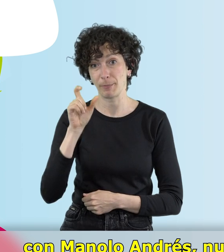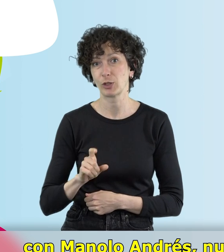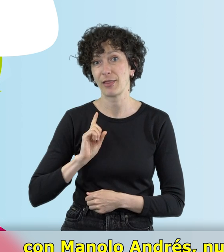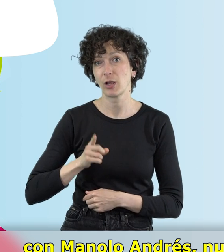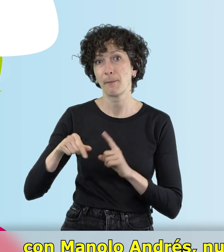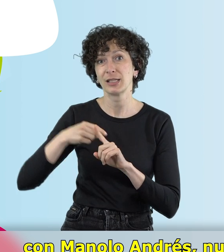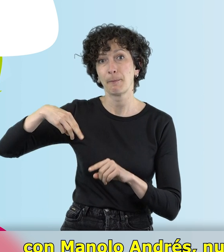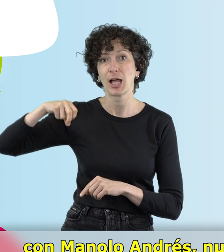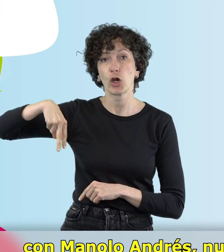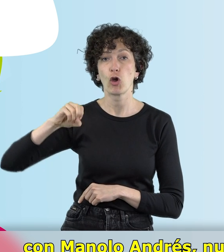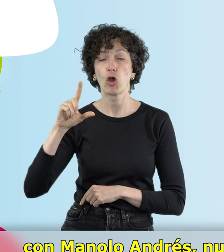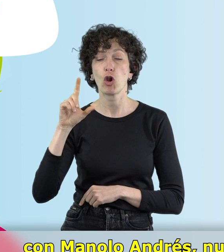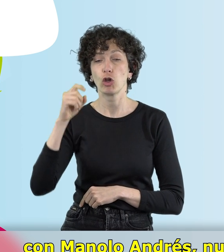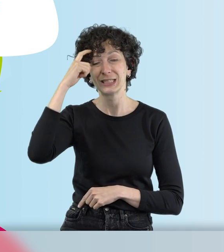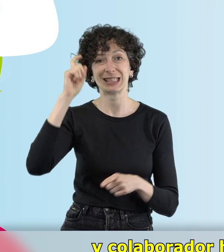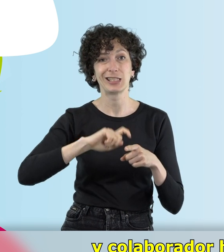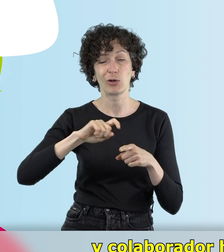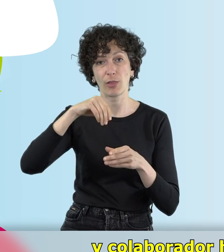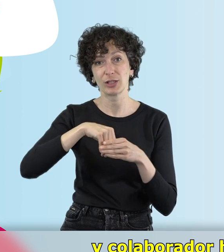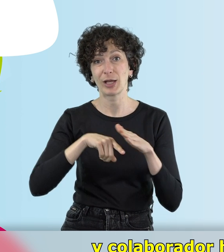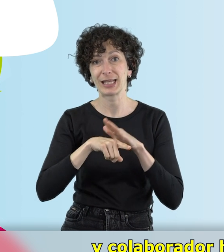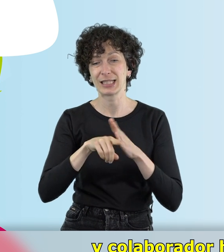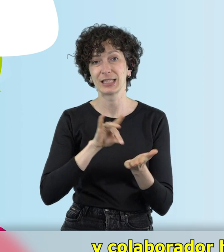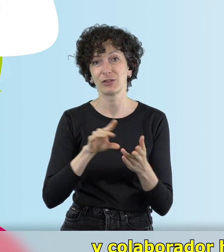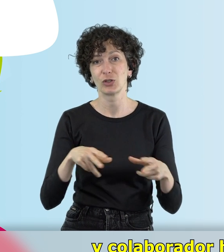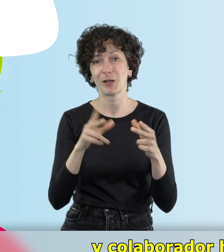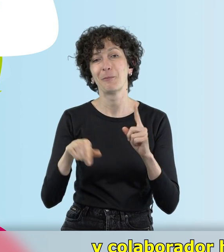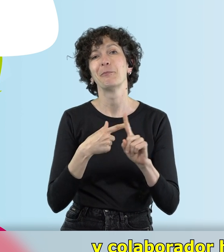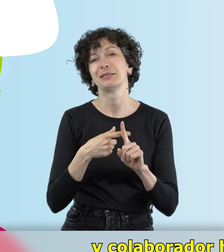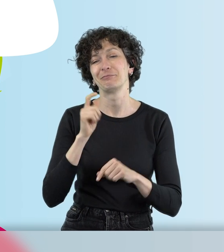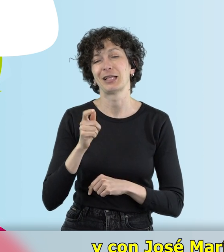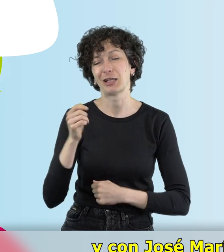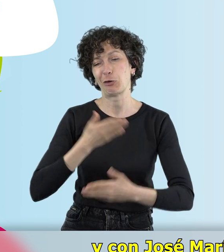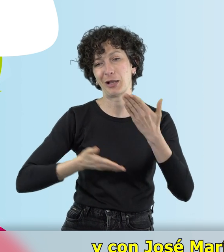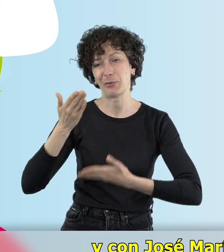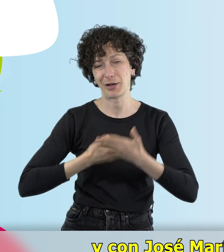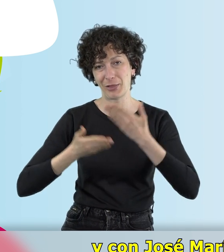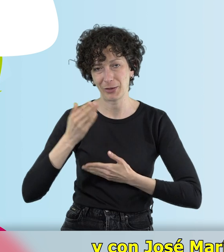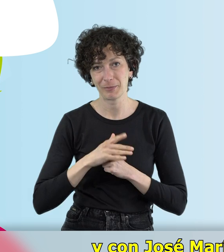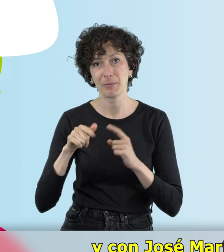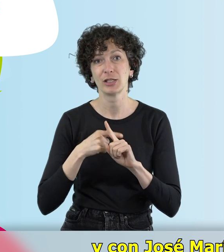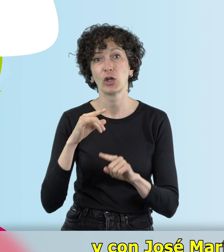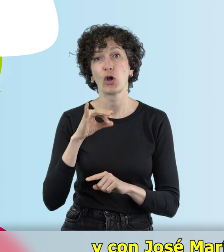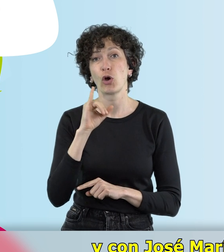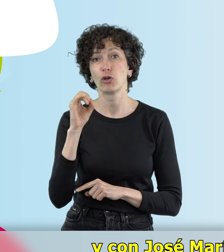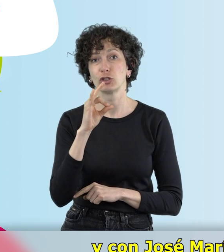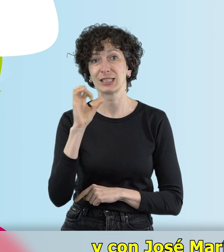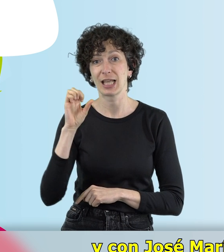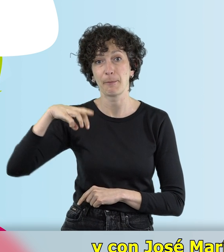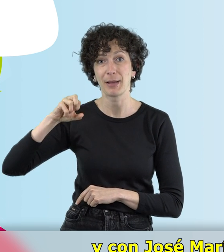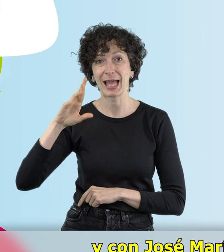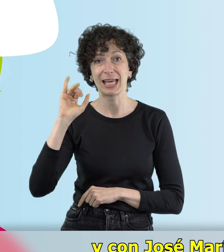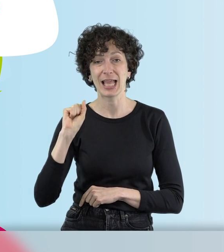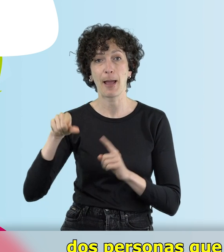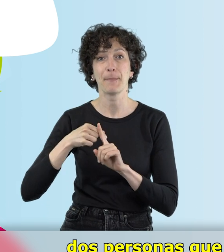nuestro psicólogo de la Gerencia de Servicios Sociales y colaborador habitual en este podcast, y con José María Amor y